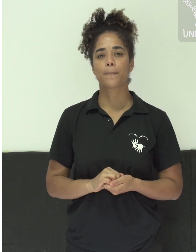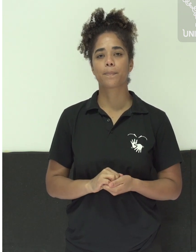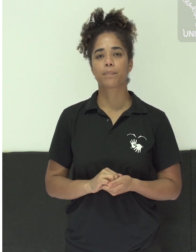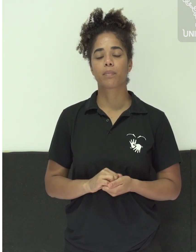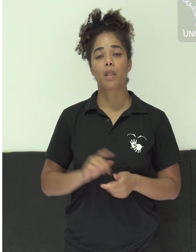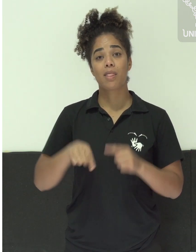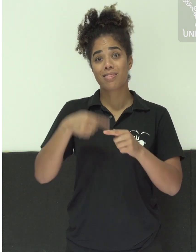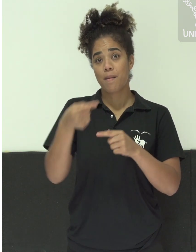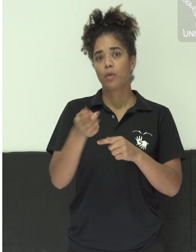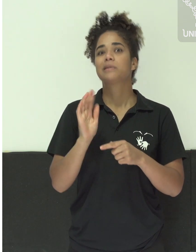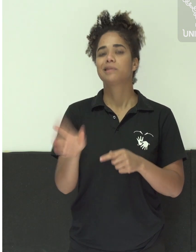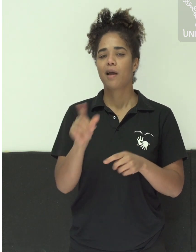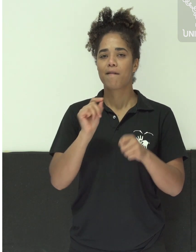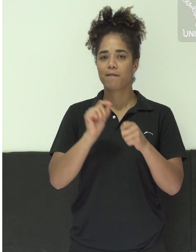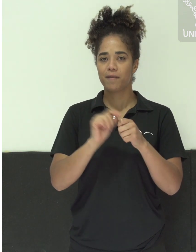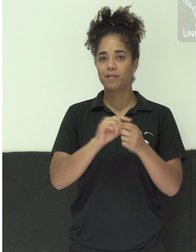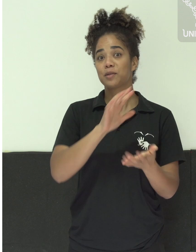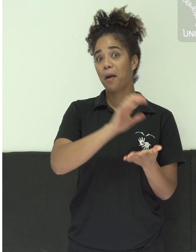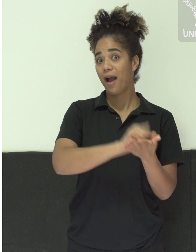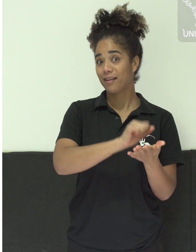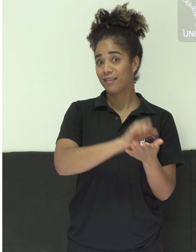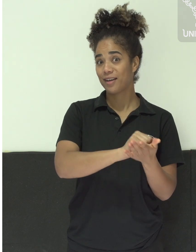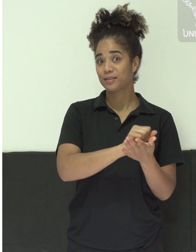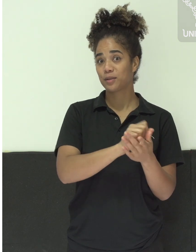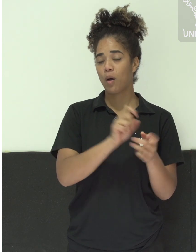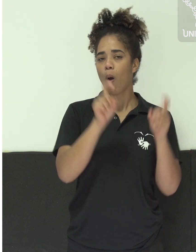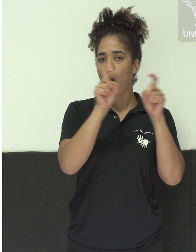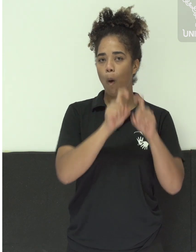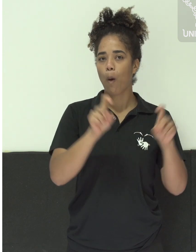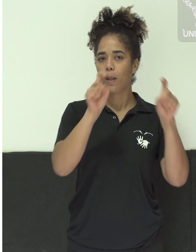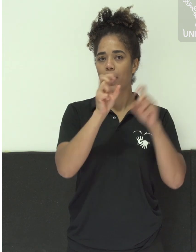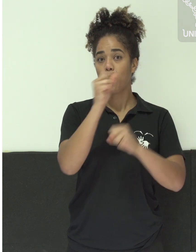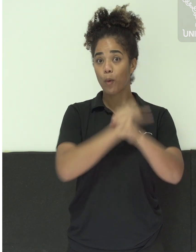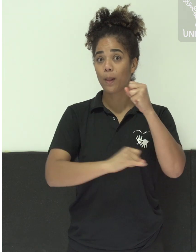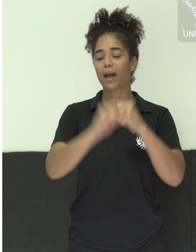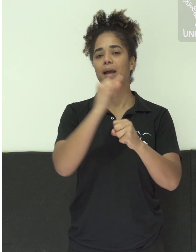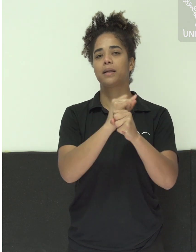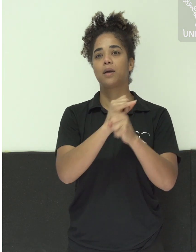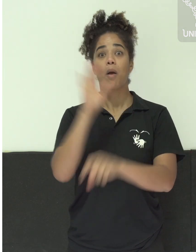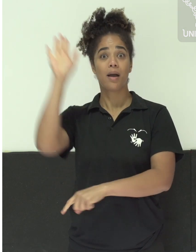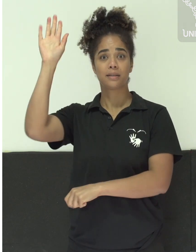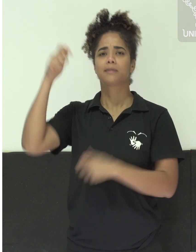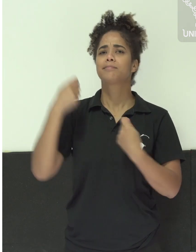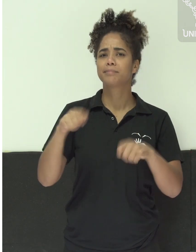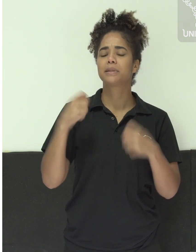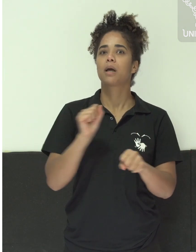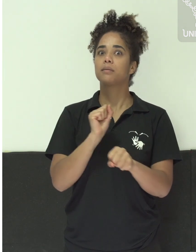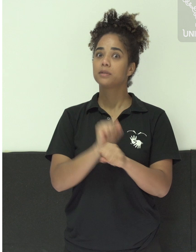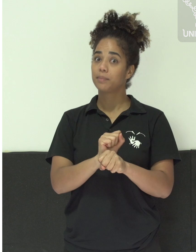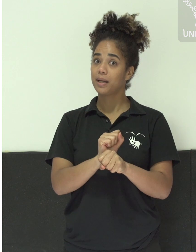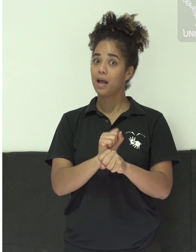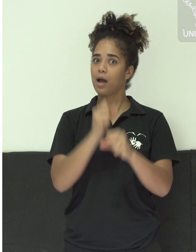Realizado o cadastro online, o candidato deverá aguardar publicação de análise da documentação, a qual